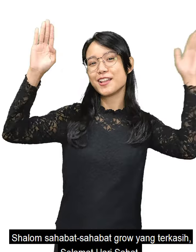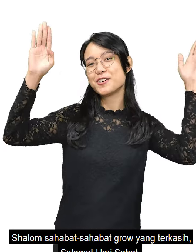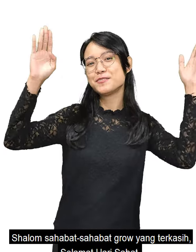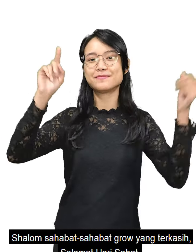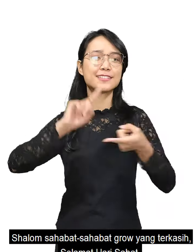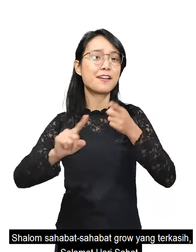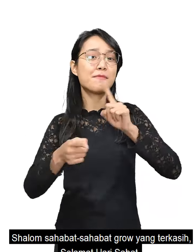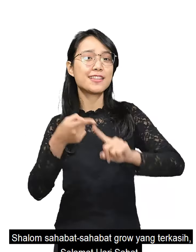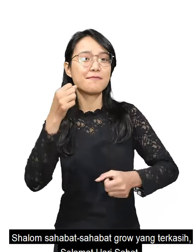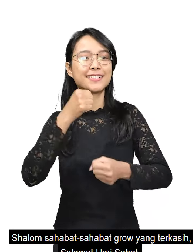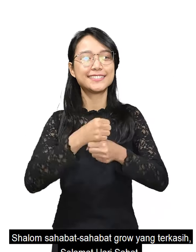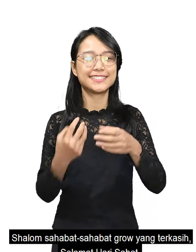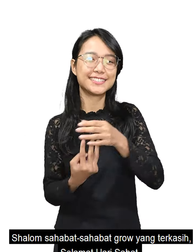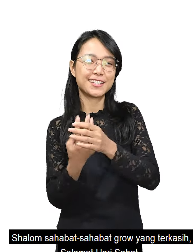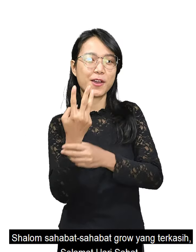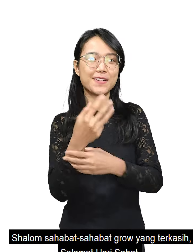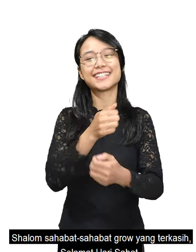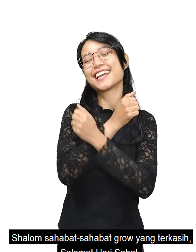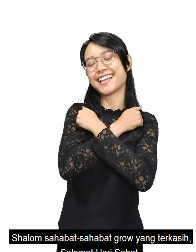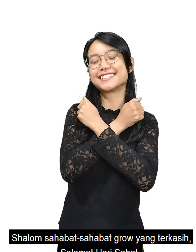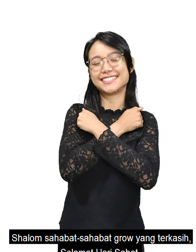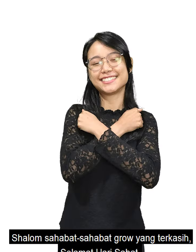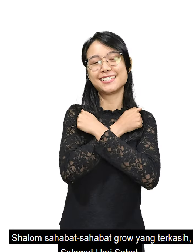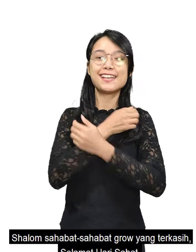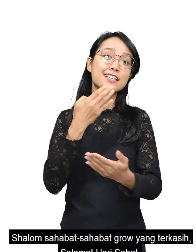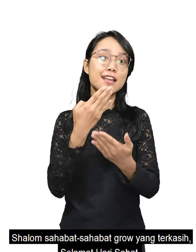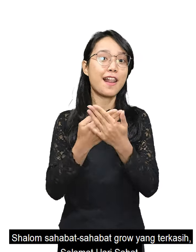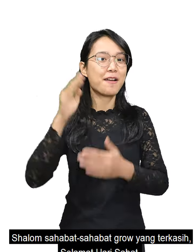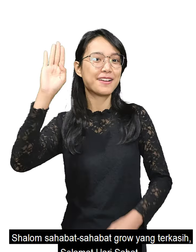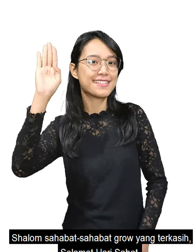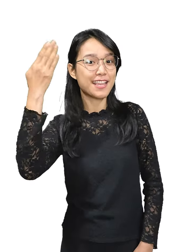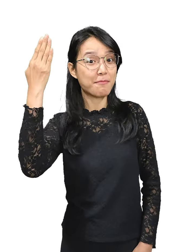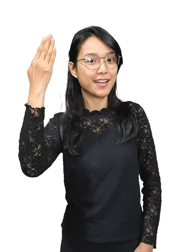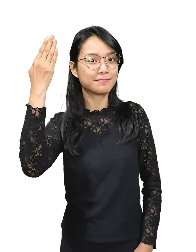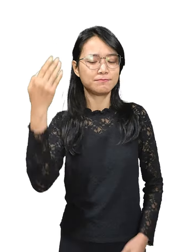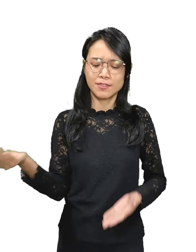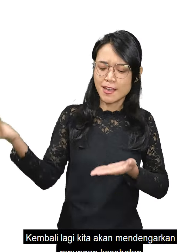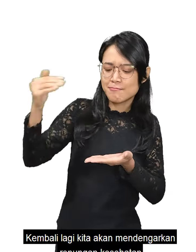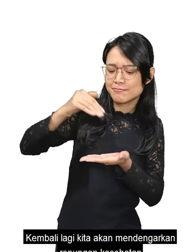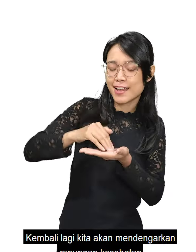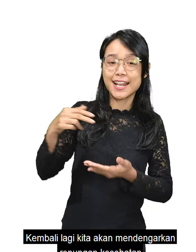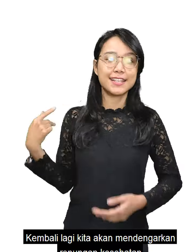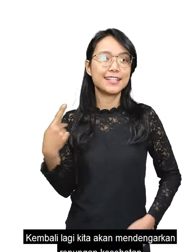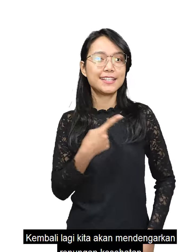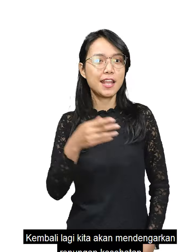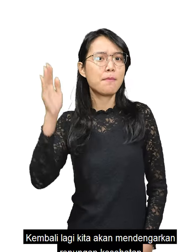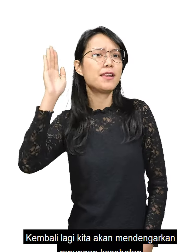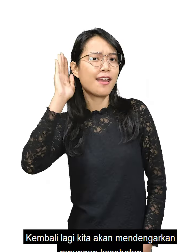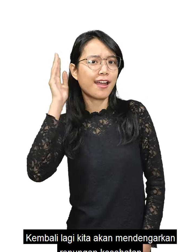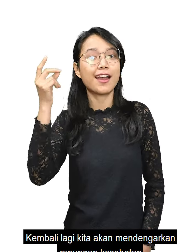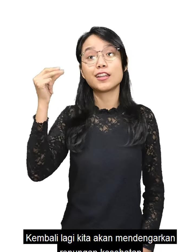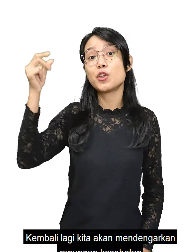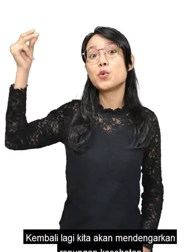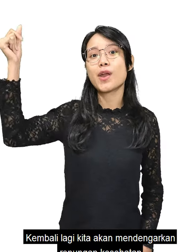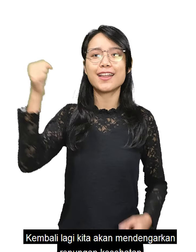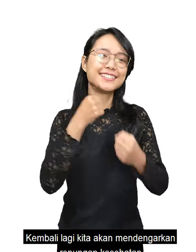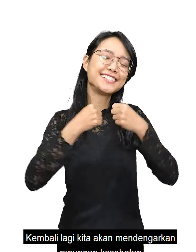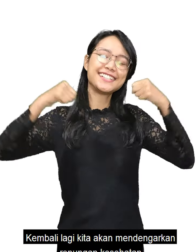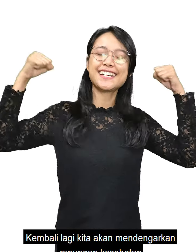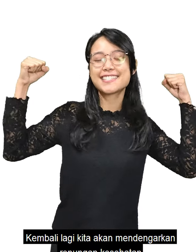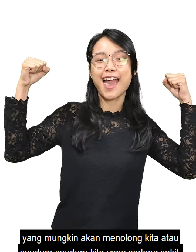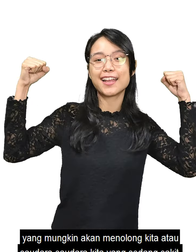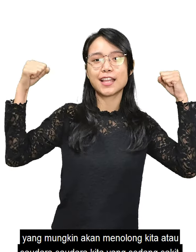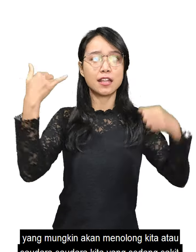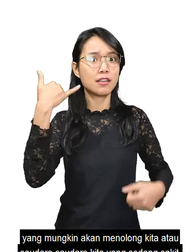Shalom sahabat-sahabat gro yang terkasih selamat hari sabat kembali lagi kita akan mendengarkan renungan